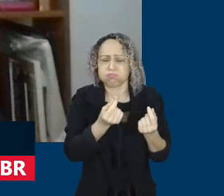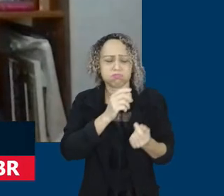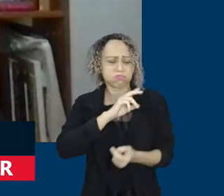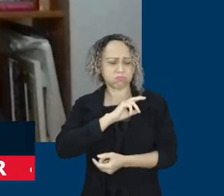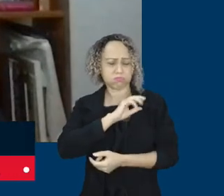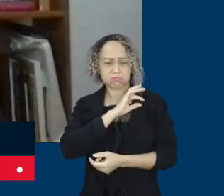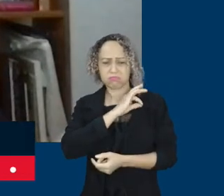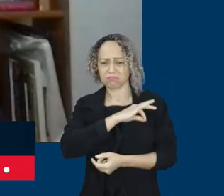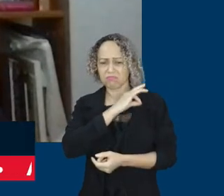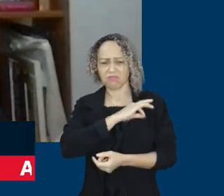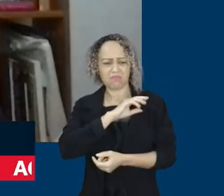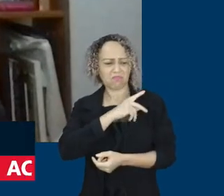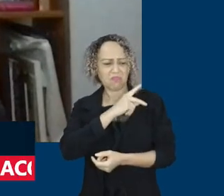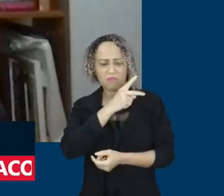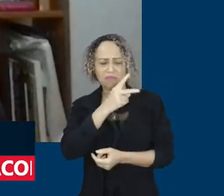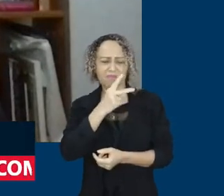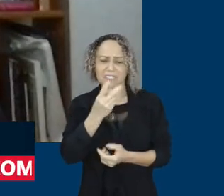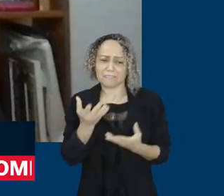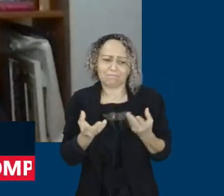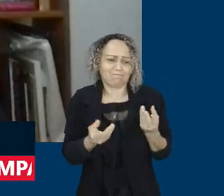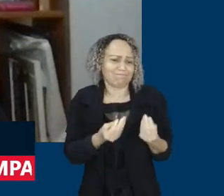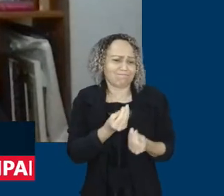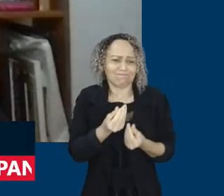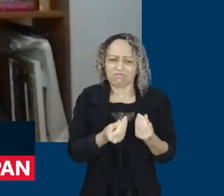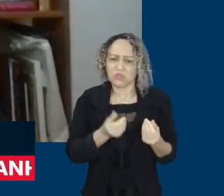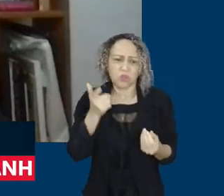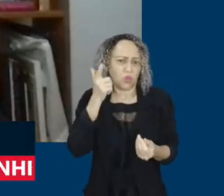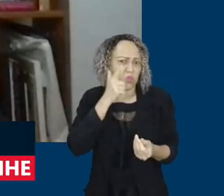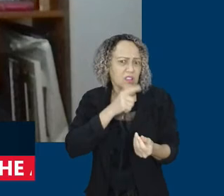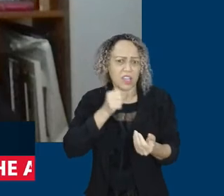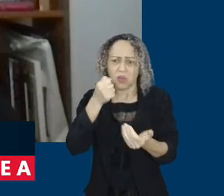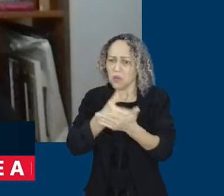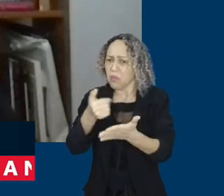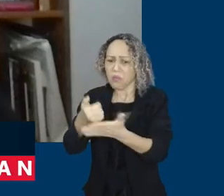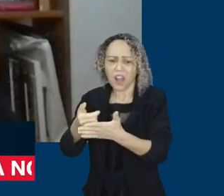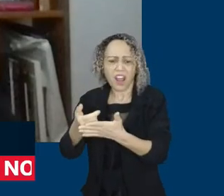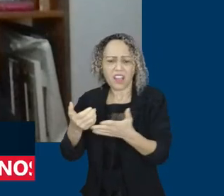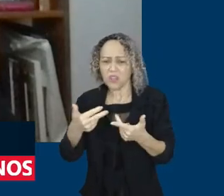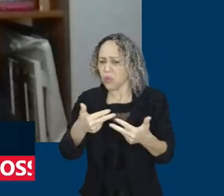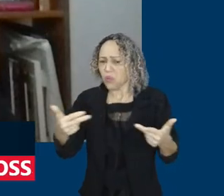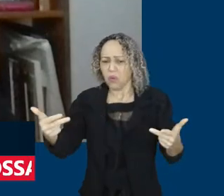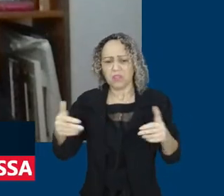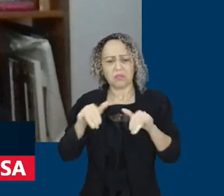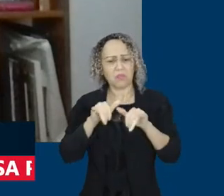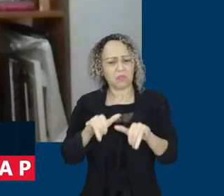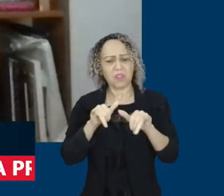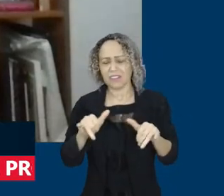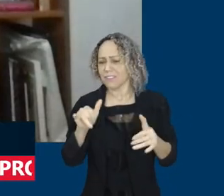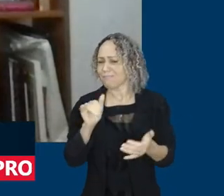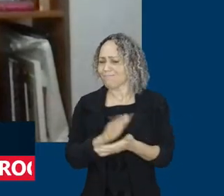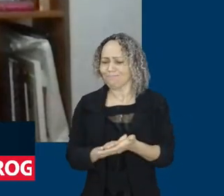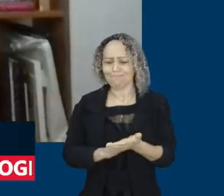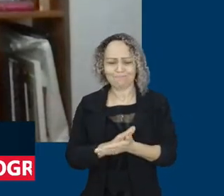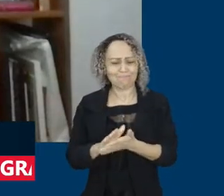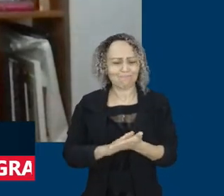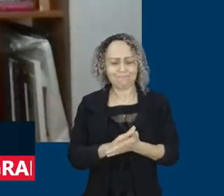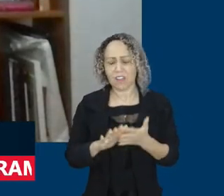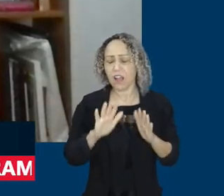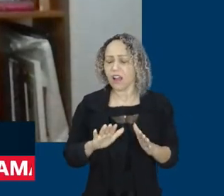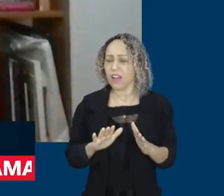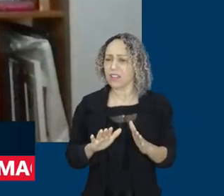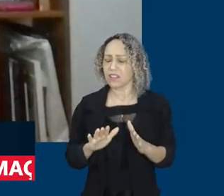está dando conta de comprar um mercado, como você estava dizendo. E o preço dos alimentos disparando. Então, tá, o